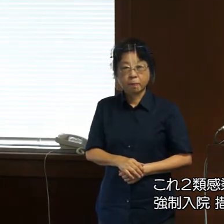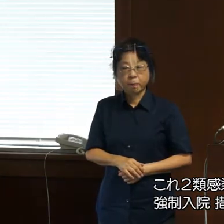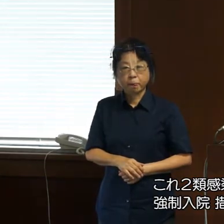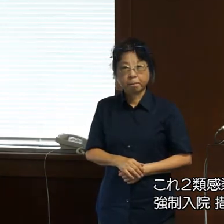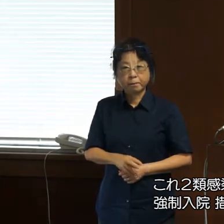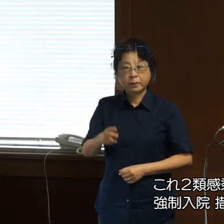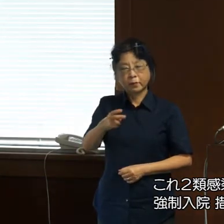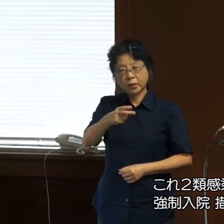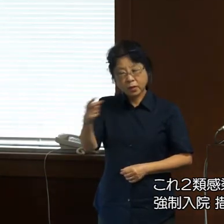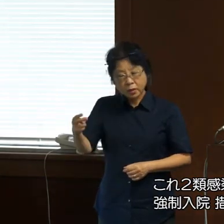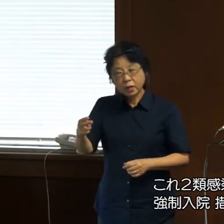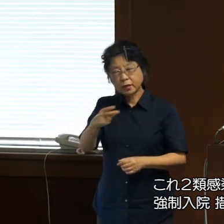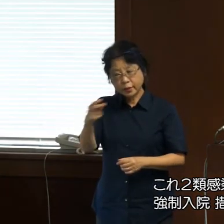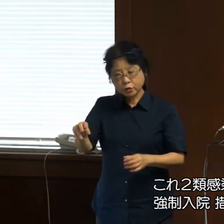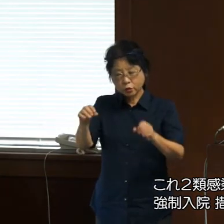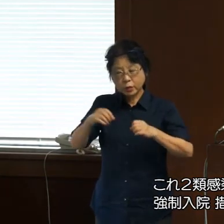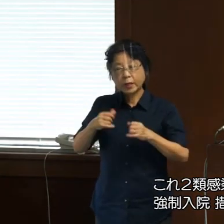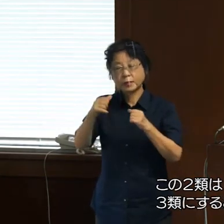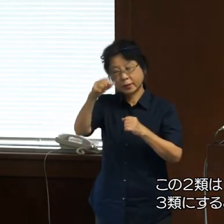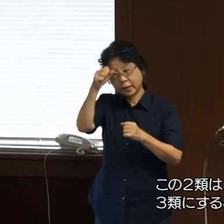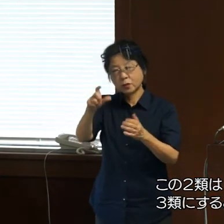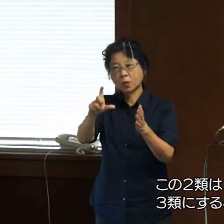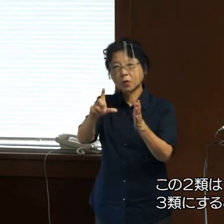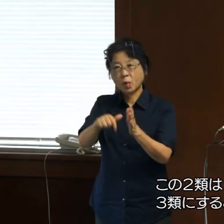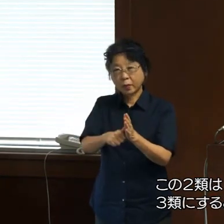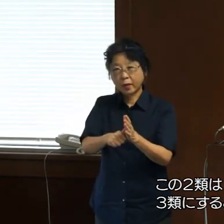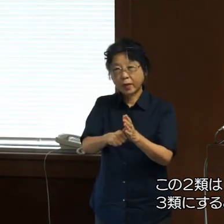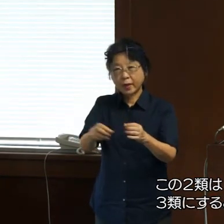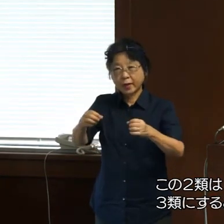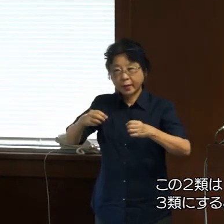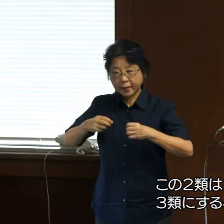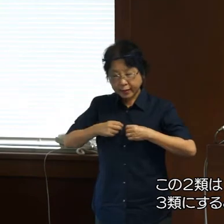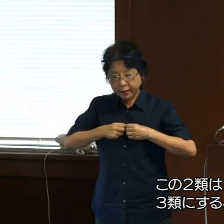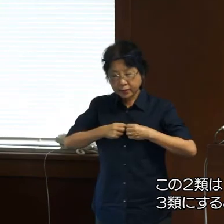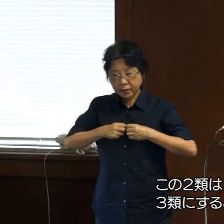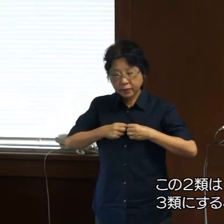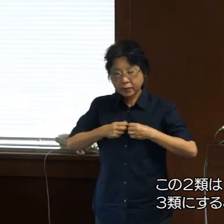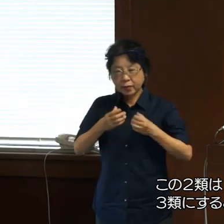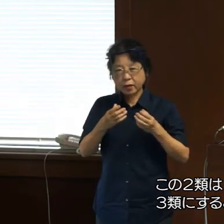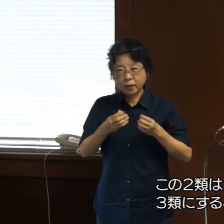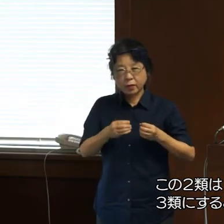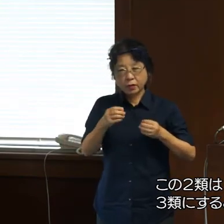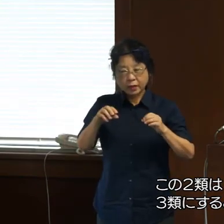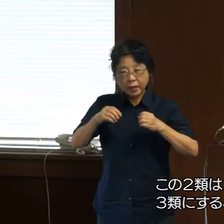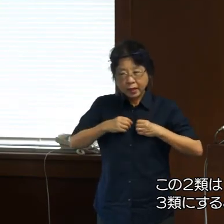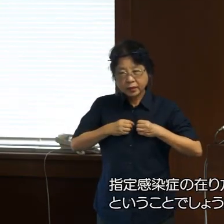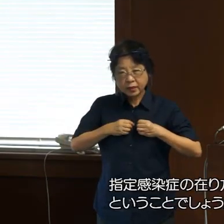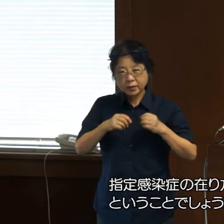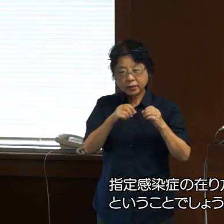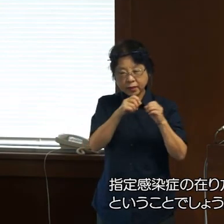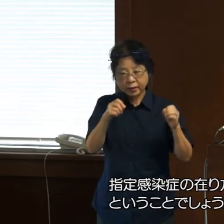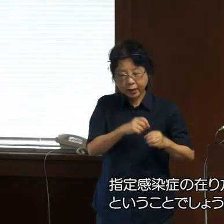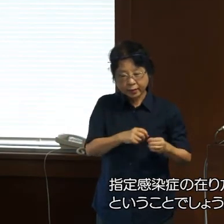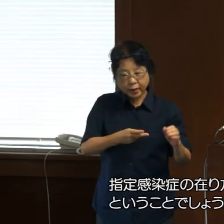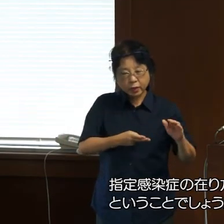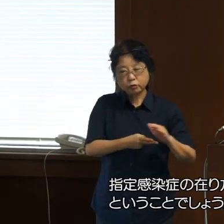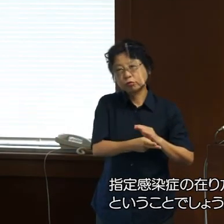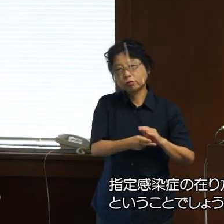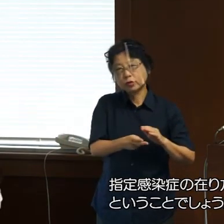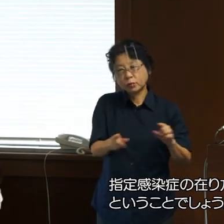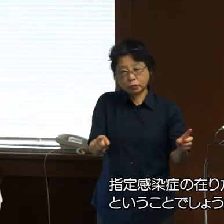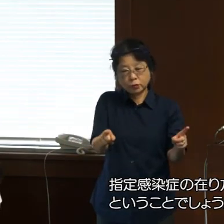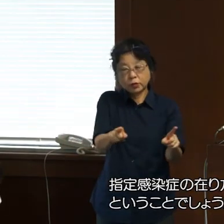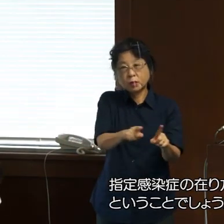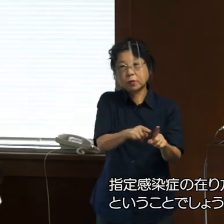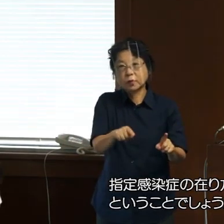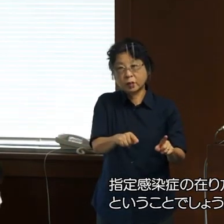症だと、まあ、入院強制入院に措置入院になるので、この2種はやめた方がいい、3種にするとか、指定感染症のあり方というのを問